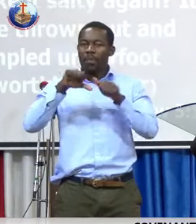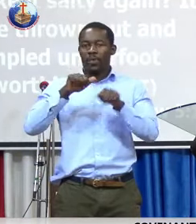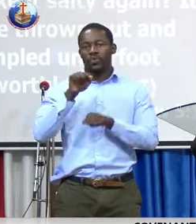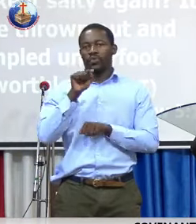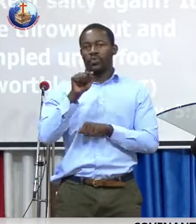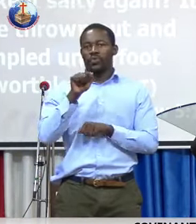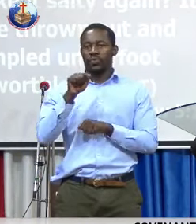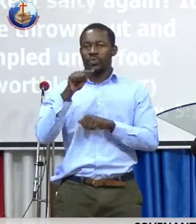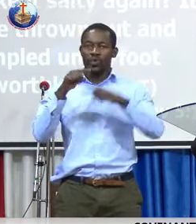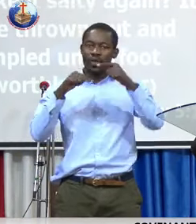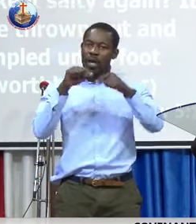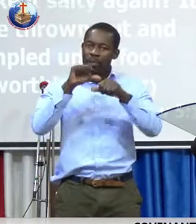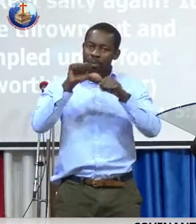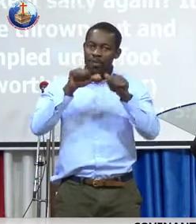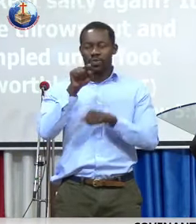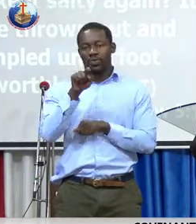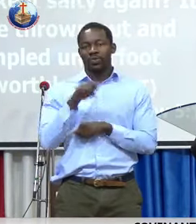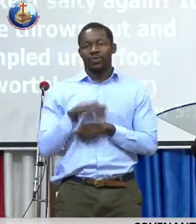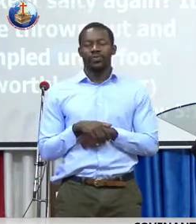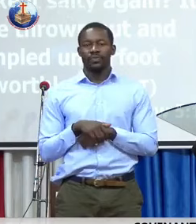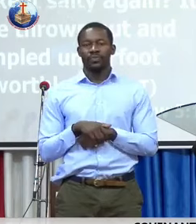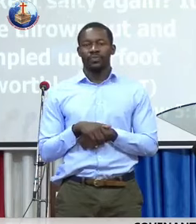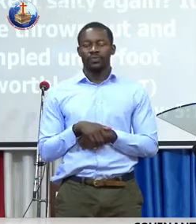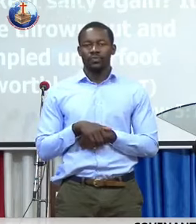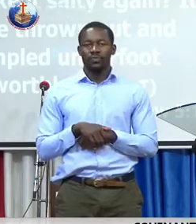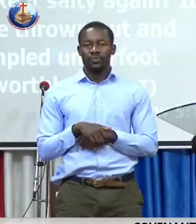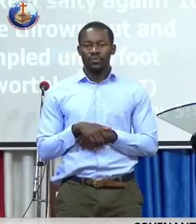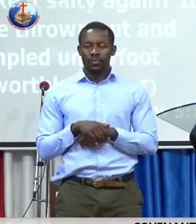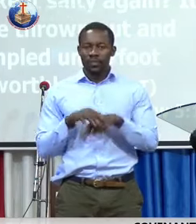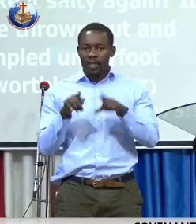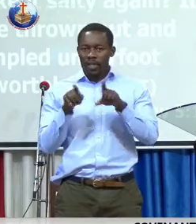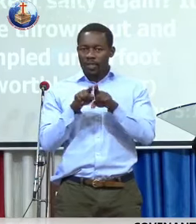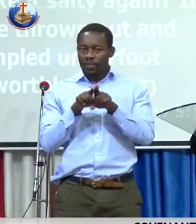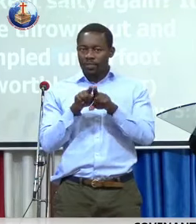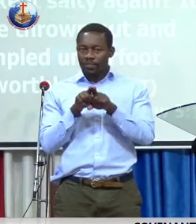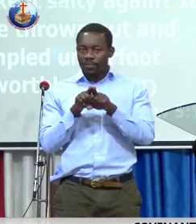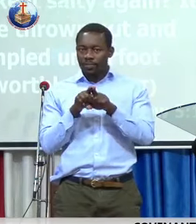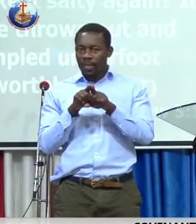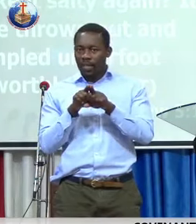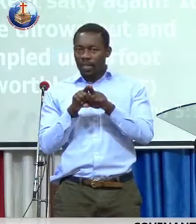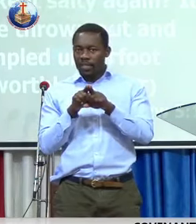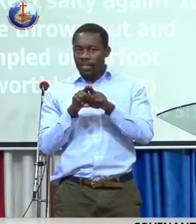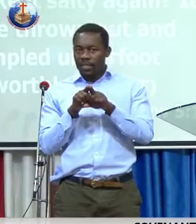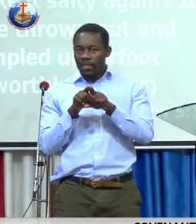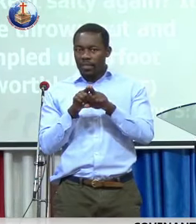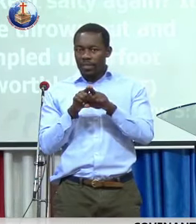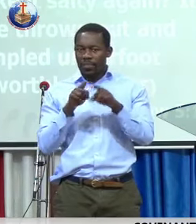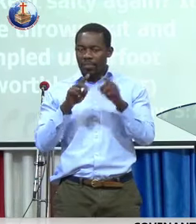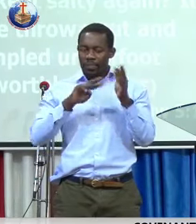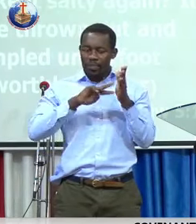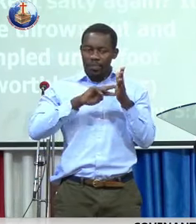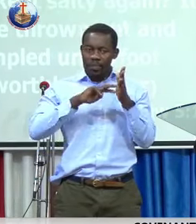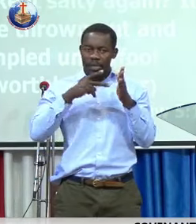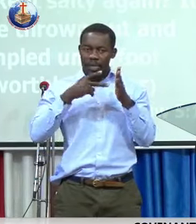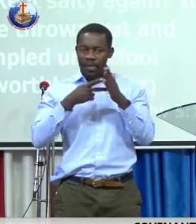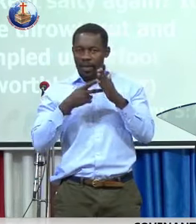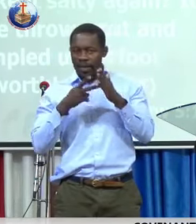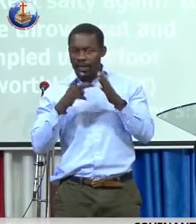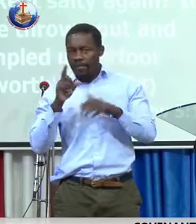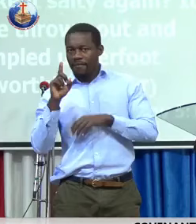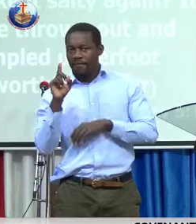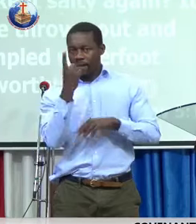Ni wakati wa sasa. Mm-hmm. And then it also denotes first, second and third person plural of